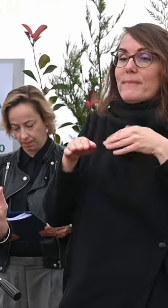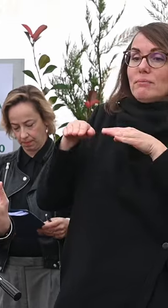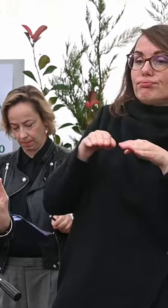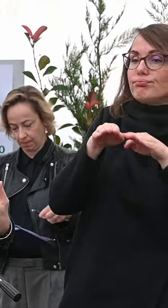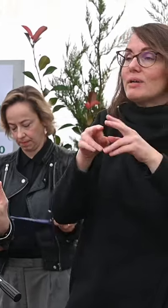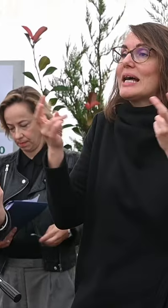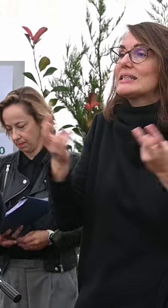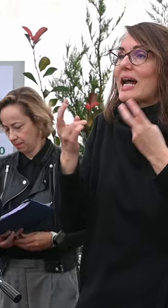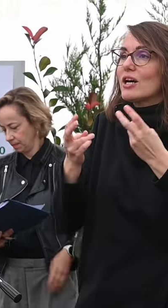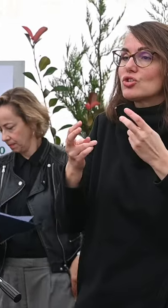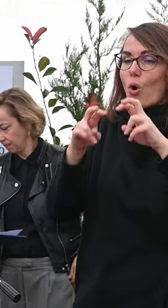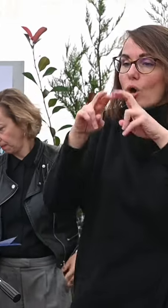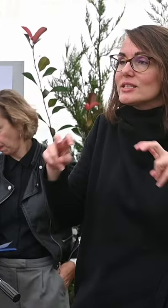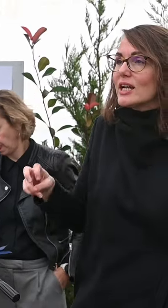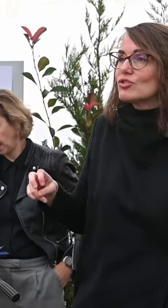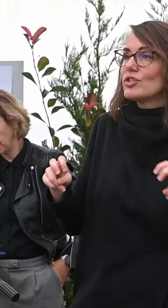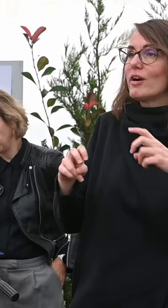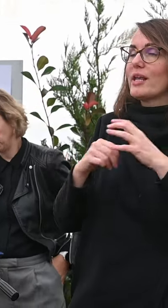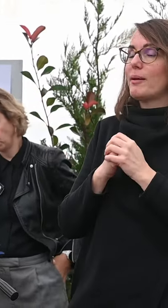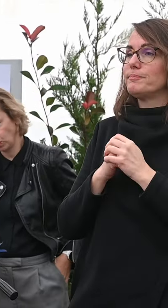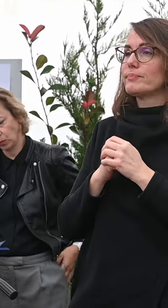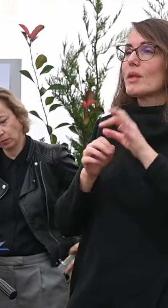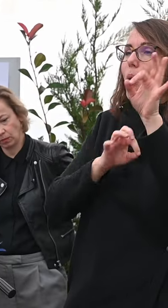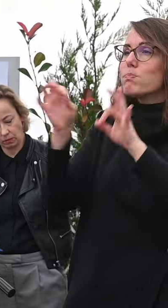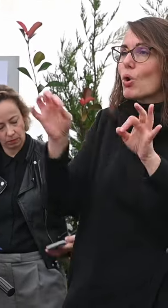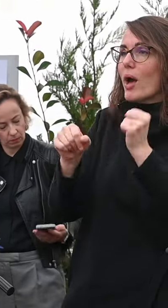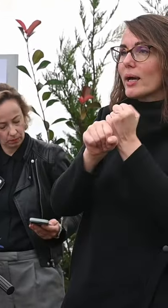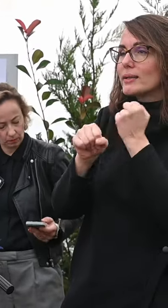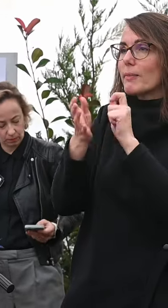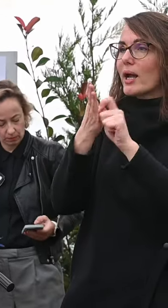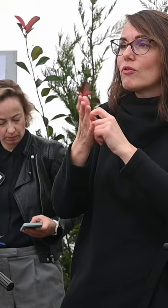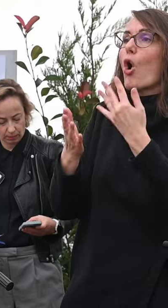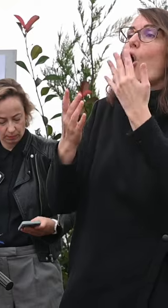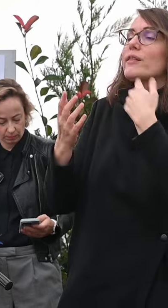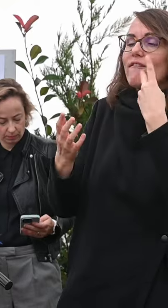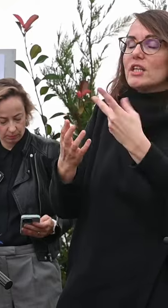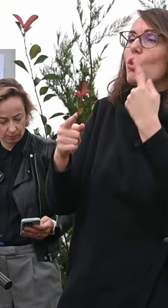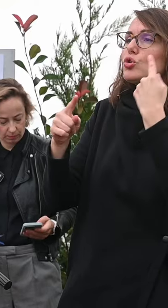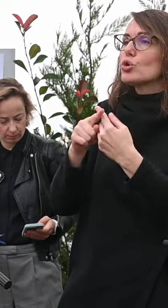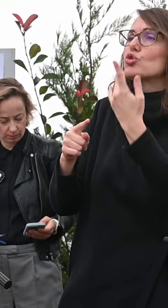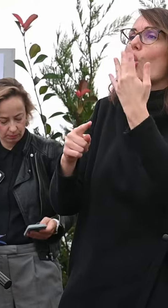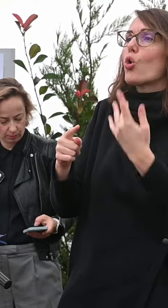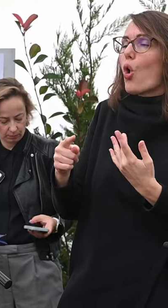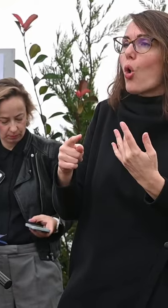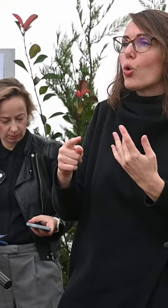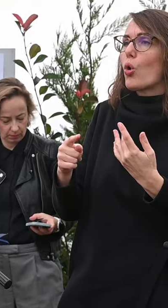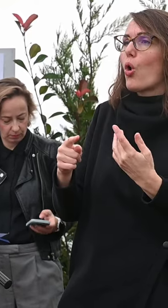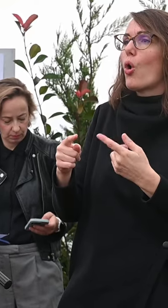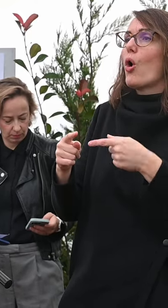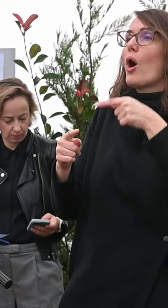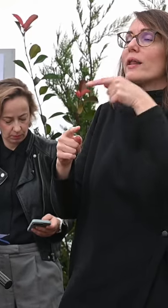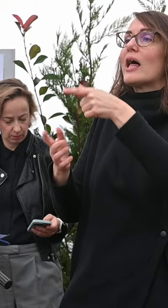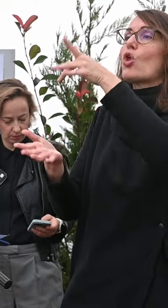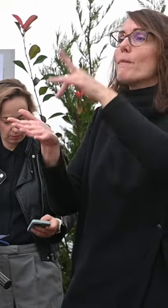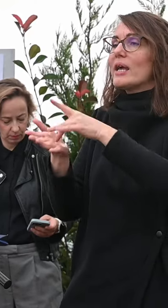studiji izvodljivosti koja mora pokazati koliko će privatnom investitoru biti potrebno popratiti sadržaja na